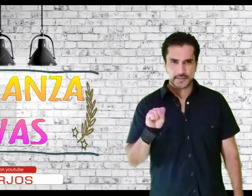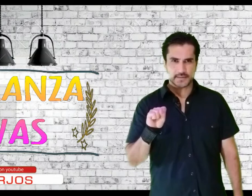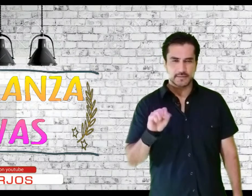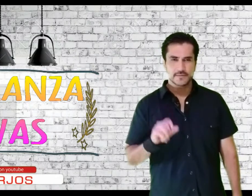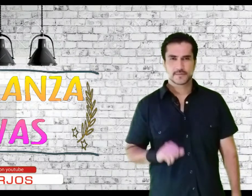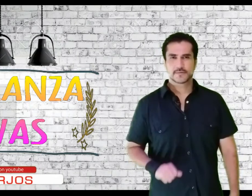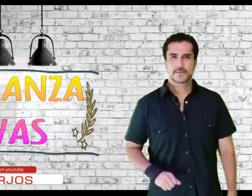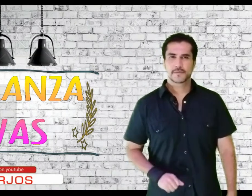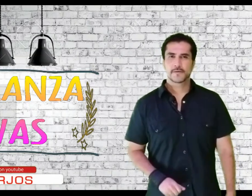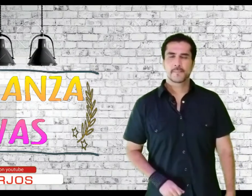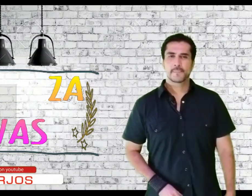Rivas.